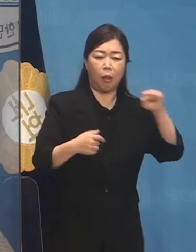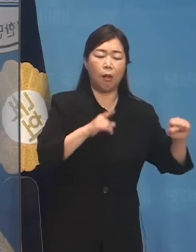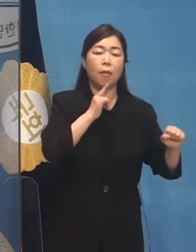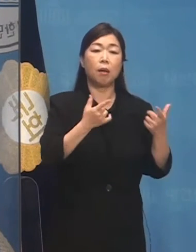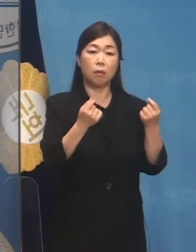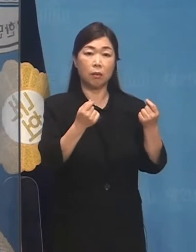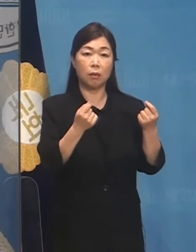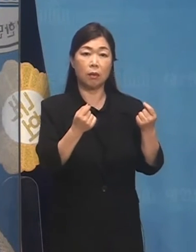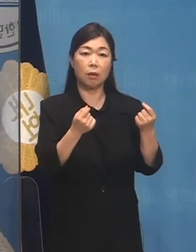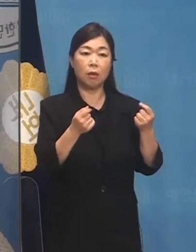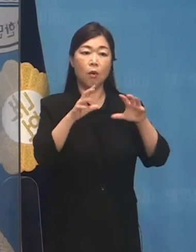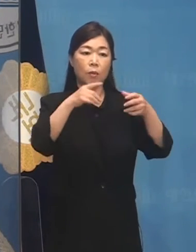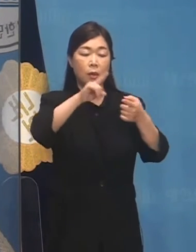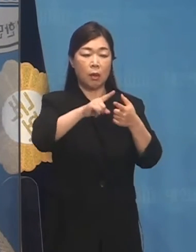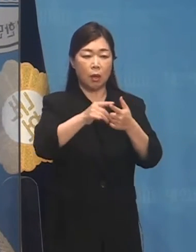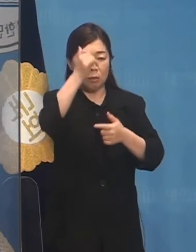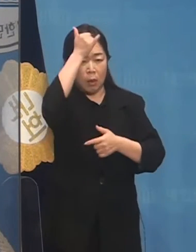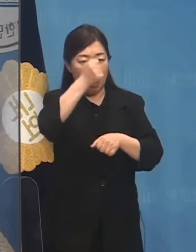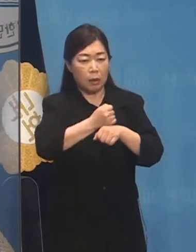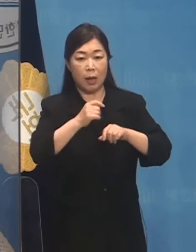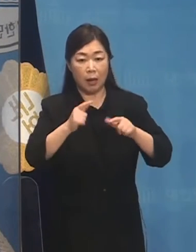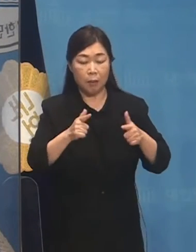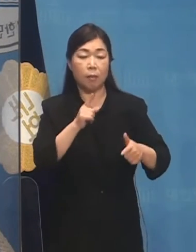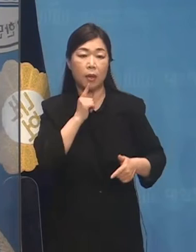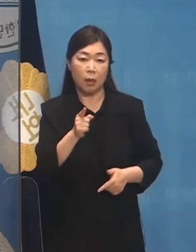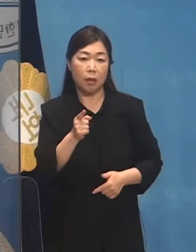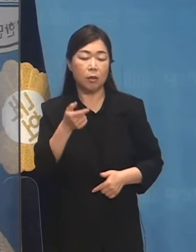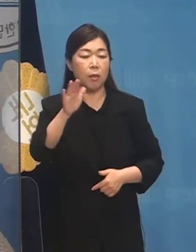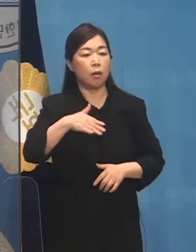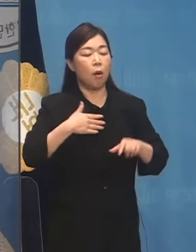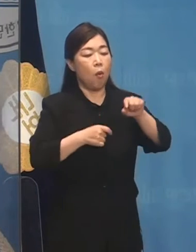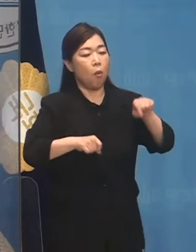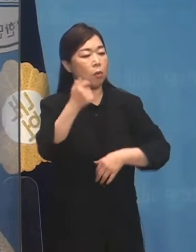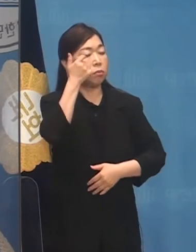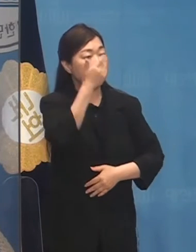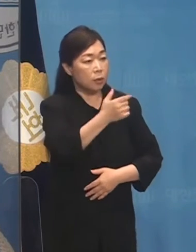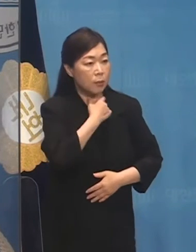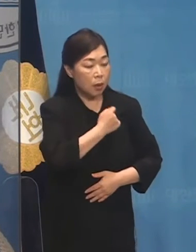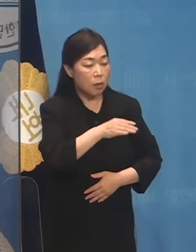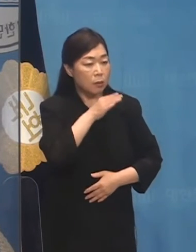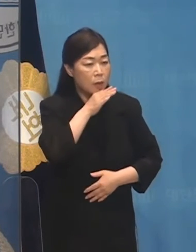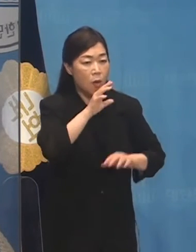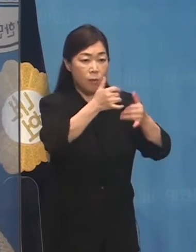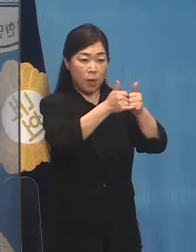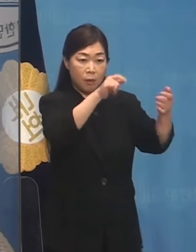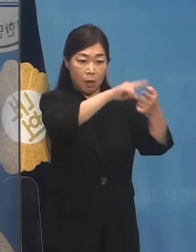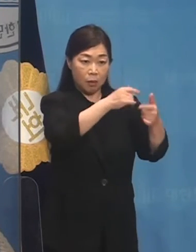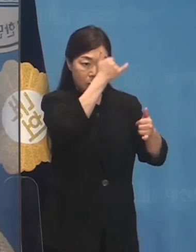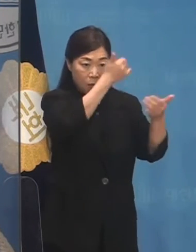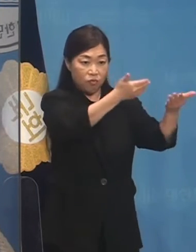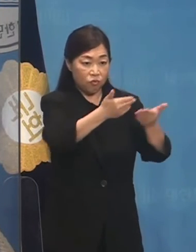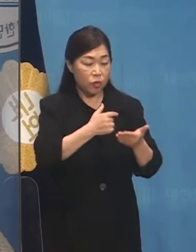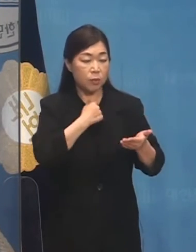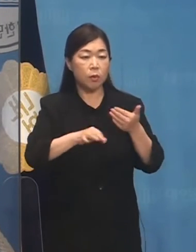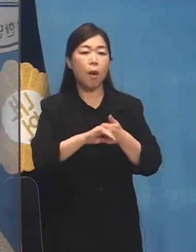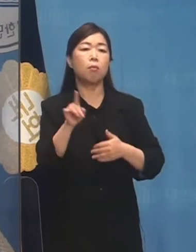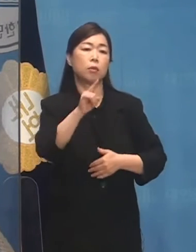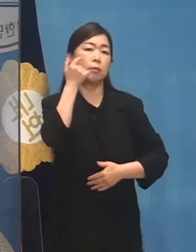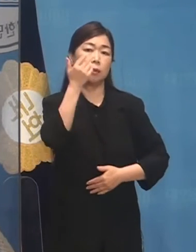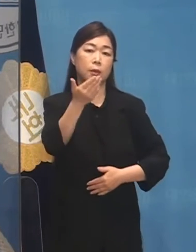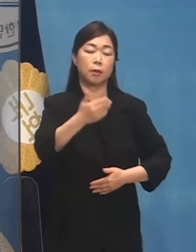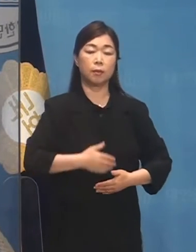국민에 대한 도리를 다하는 것이 아니라고도 합니다. 저는 오히려 묻고 싶습니다. 진정 국민에 대한 도리를 다하는 것이